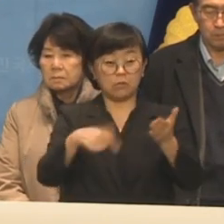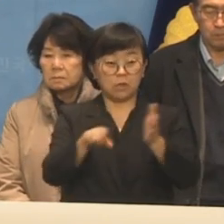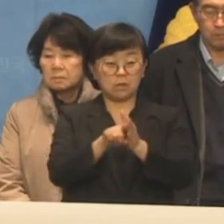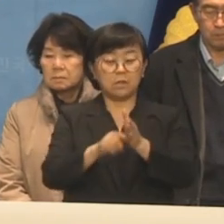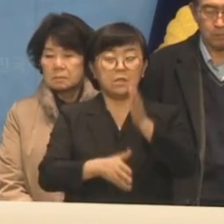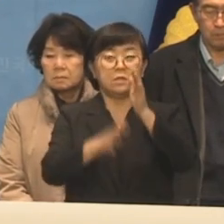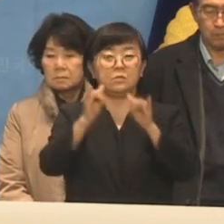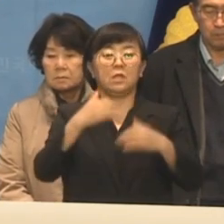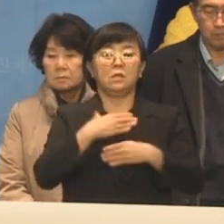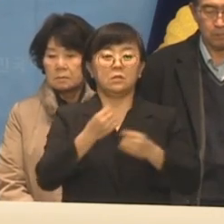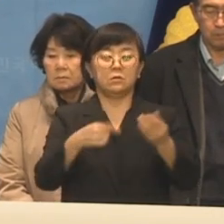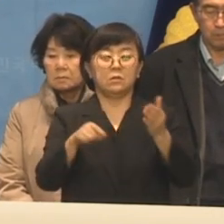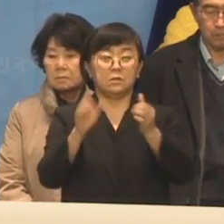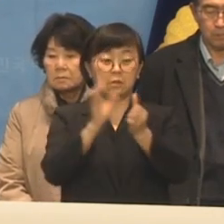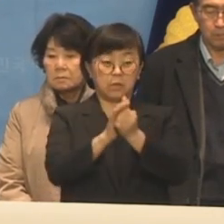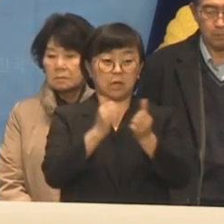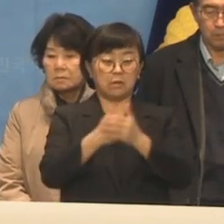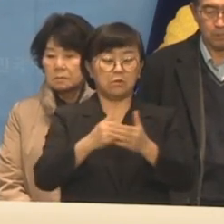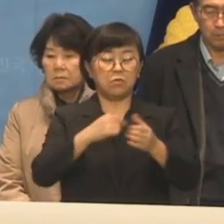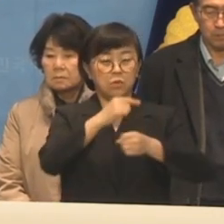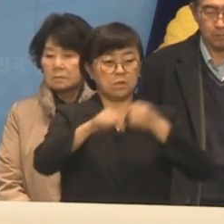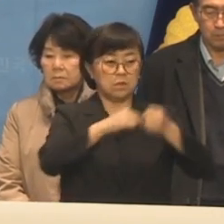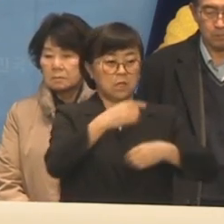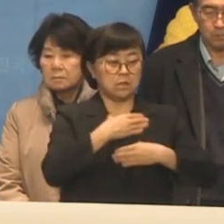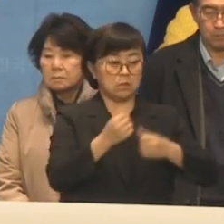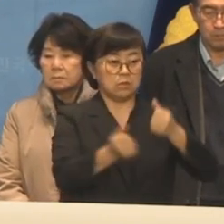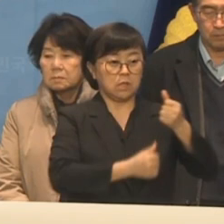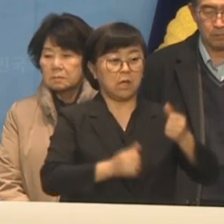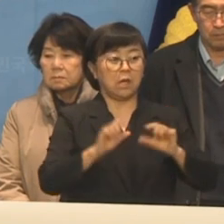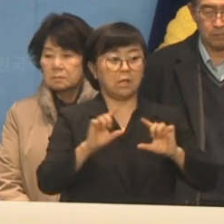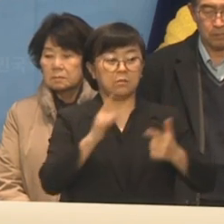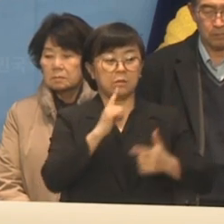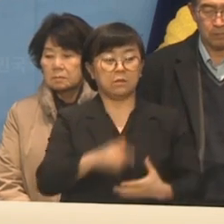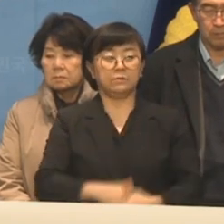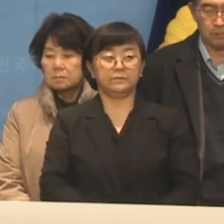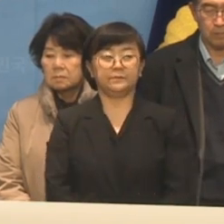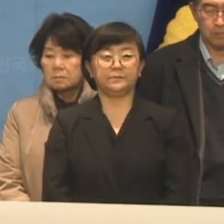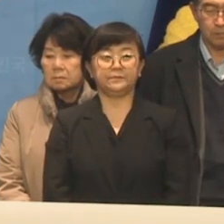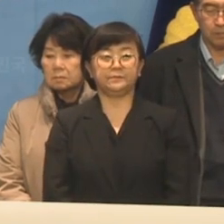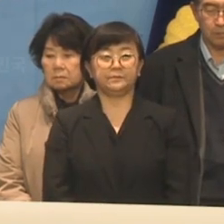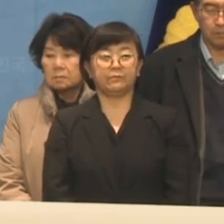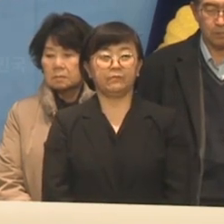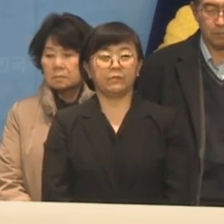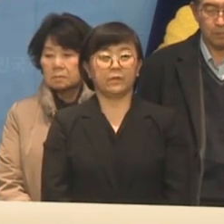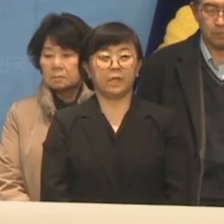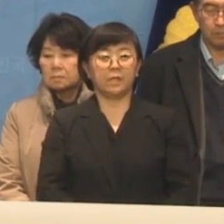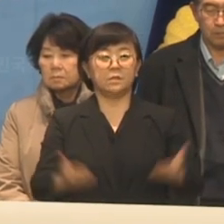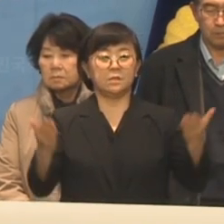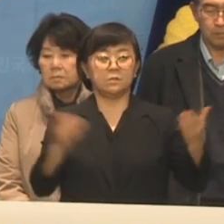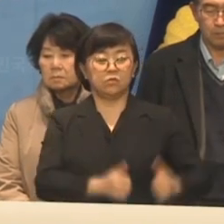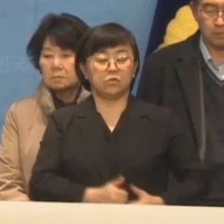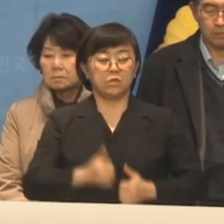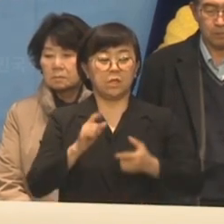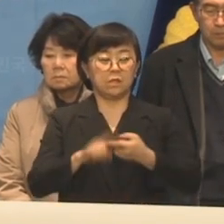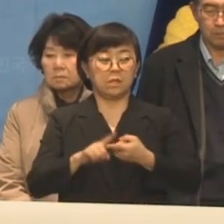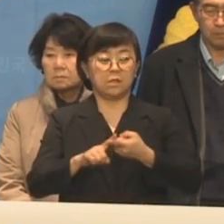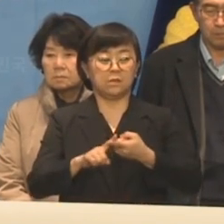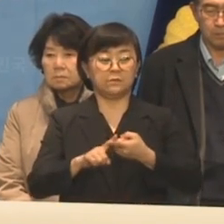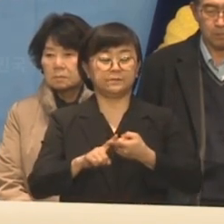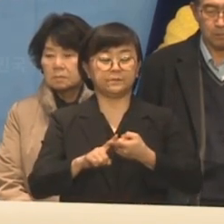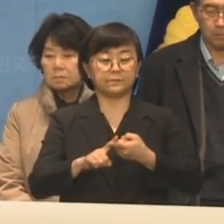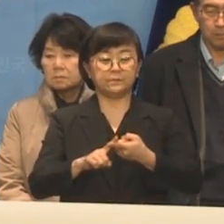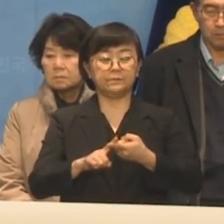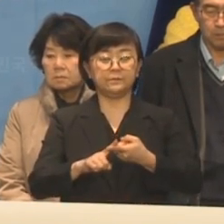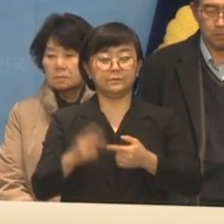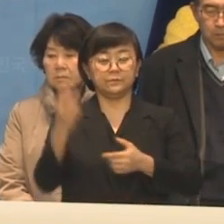시민 안전을 담당하는 원안위가 할 일이 아닌 것입니다. 이는 직무유기이며